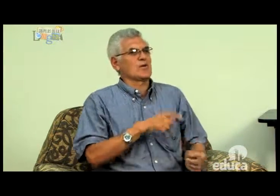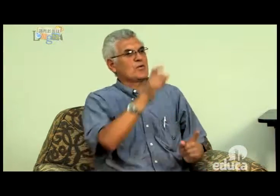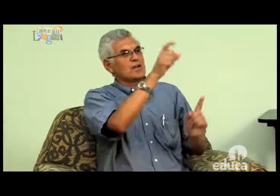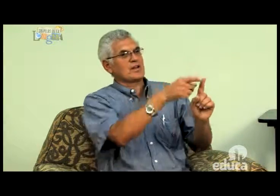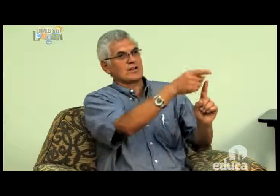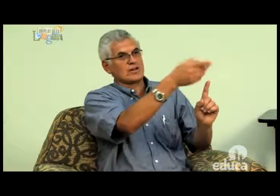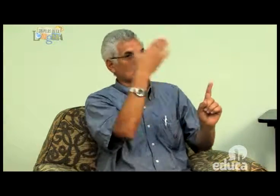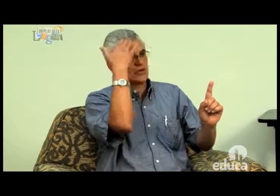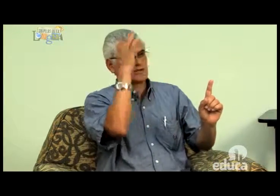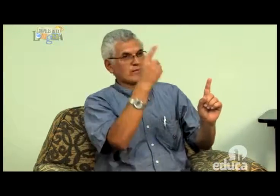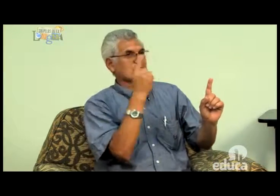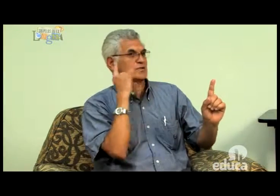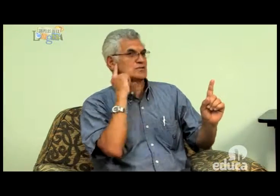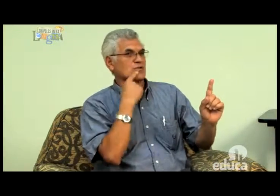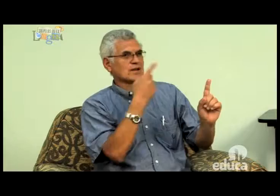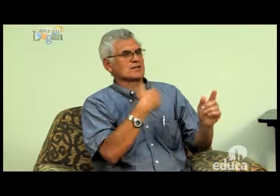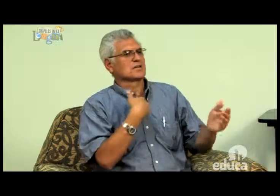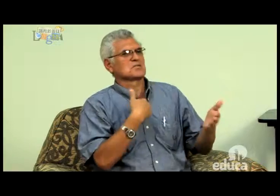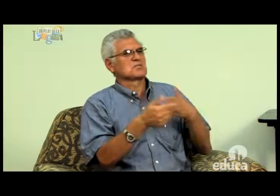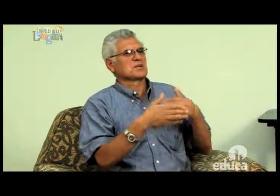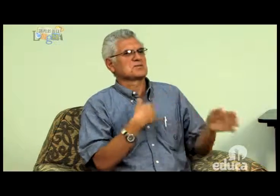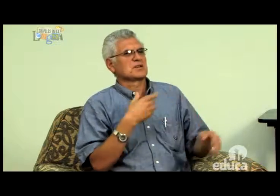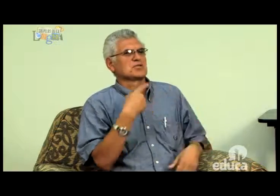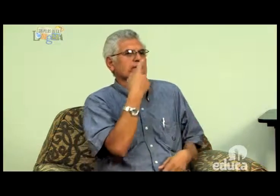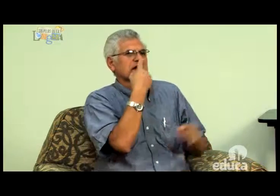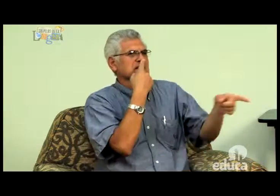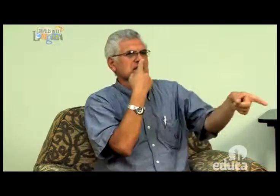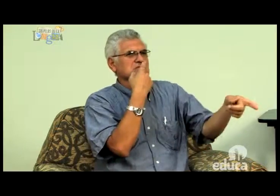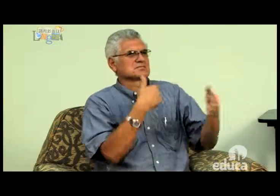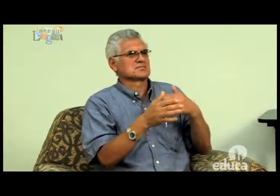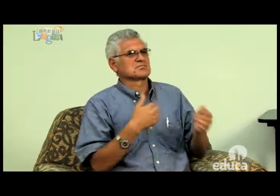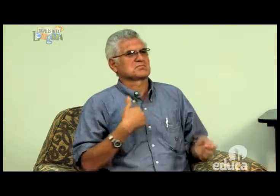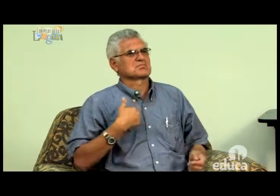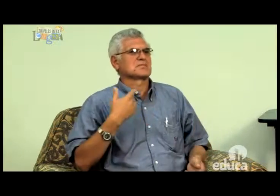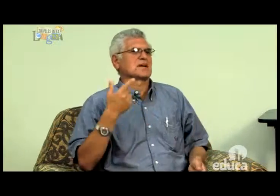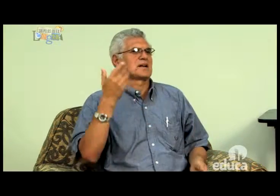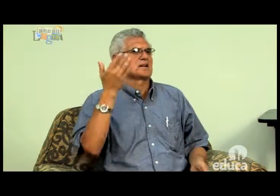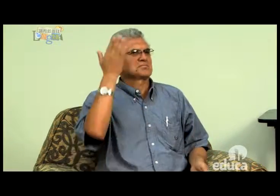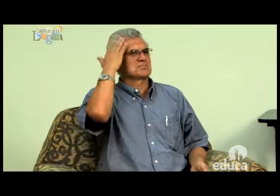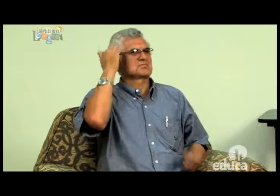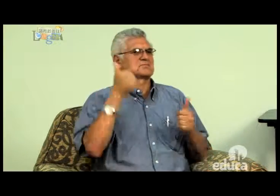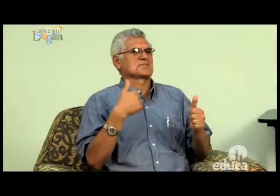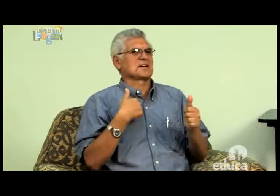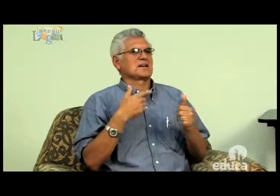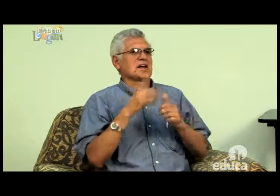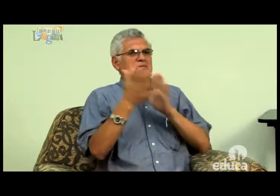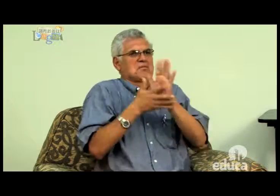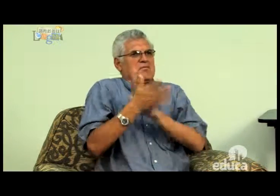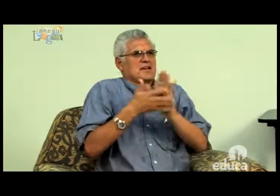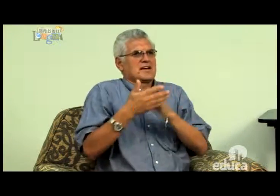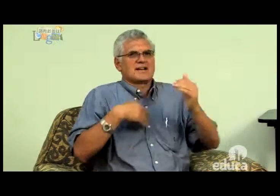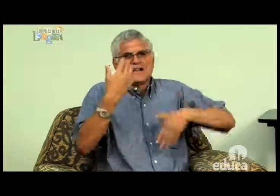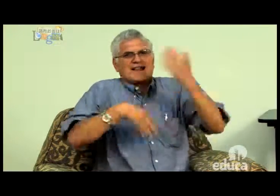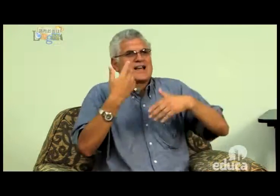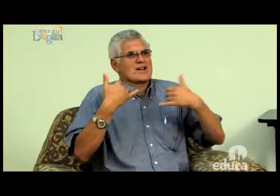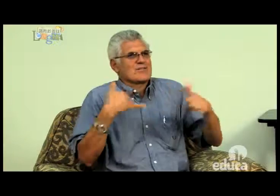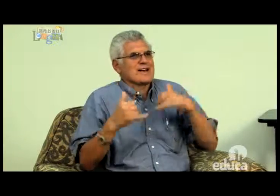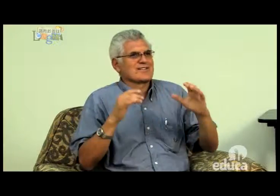de discriminación ha marcado mi vida. Algunas personas, cuando sabían que era sordo, sentían curiosidad